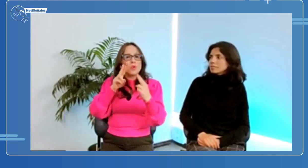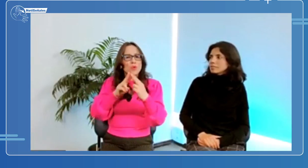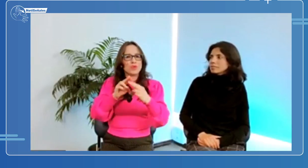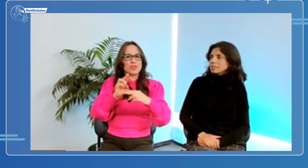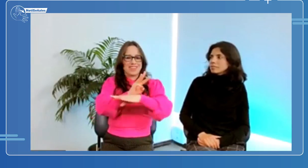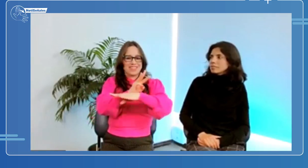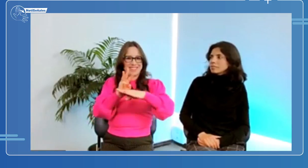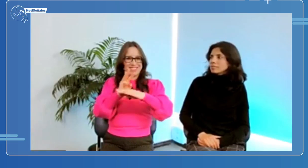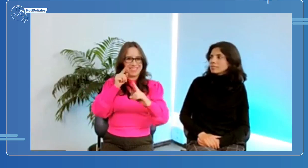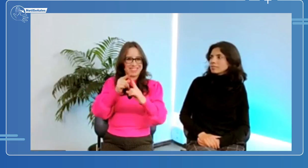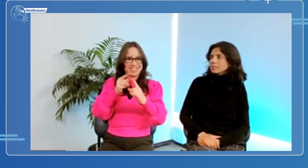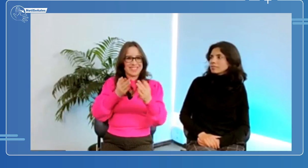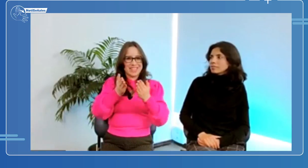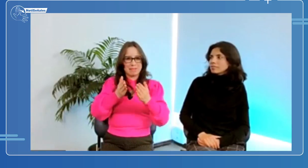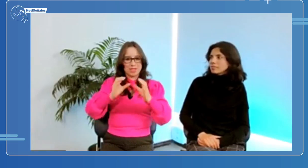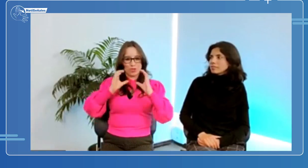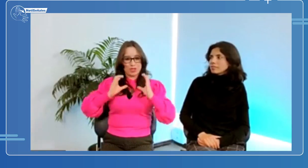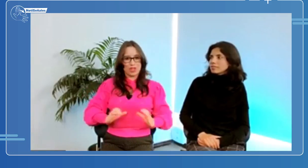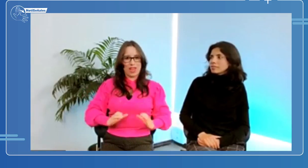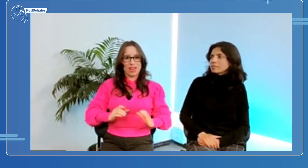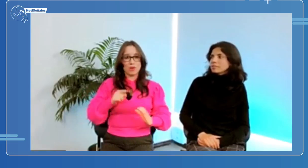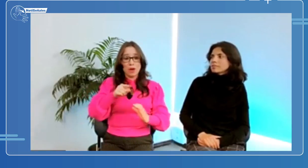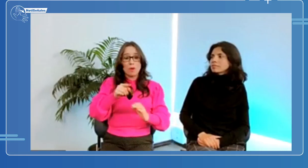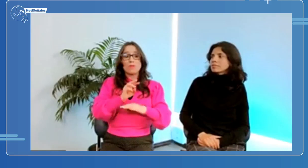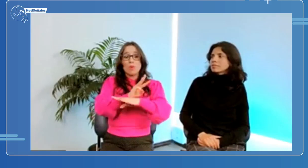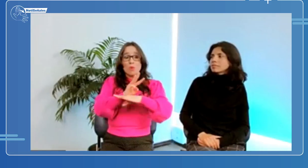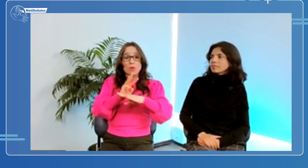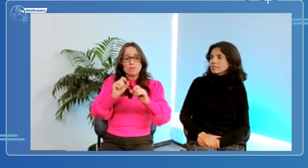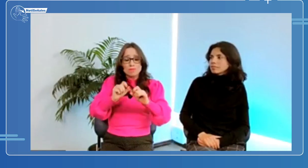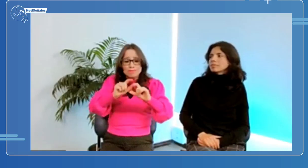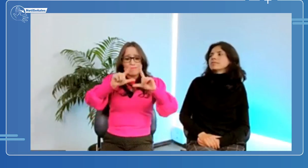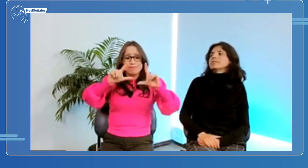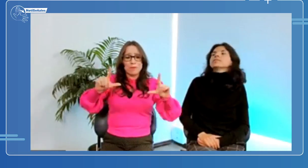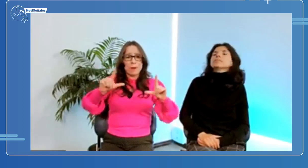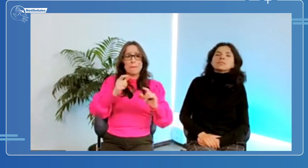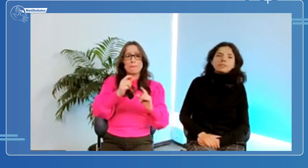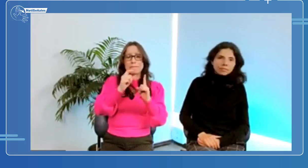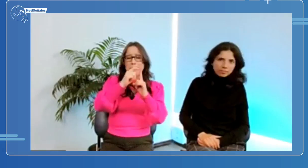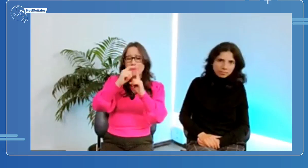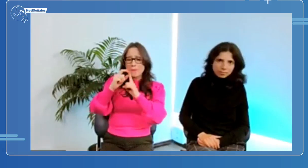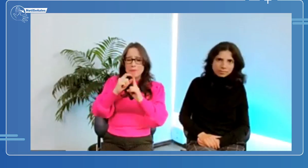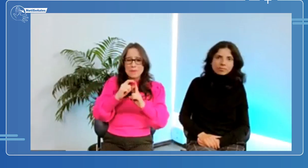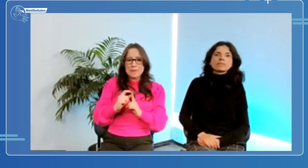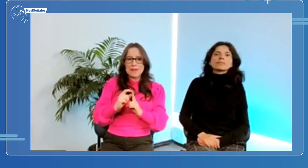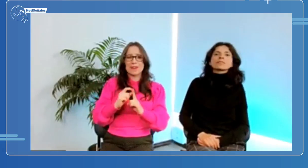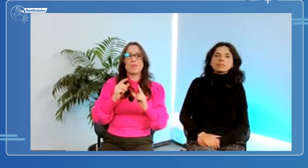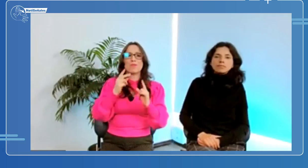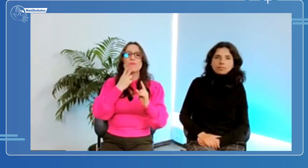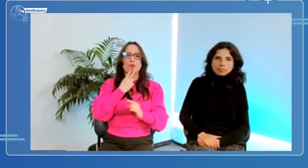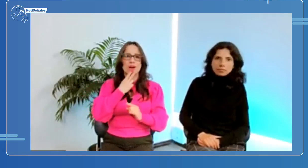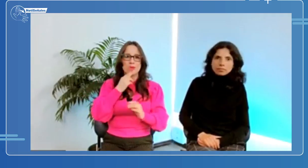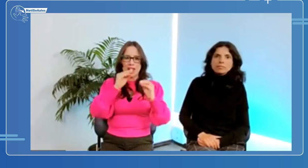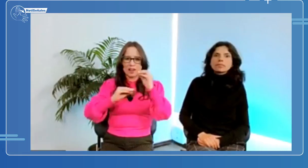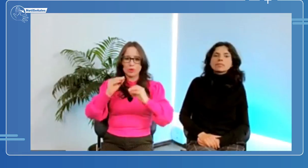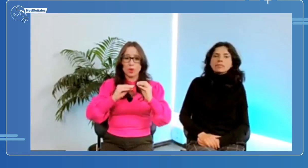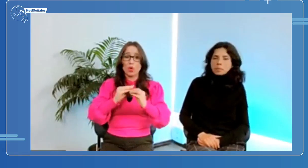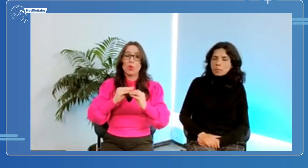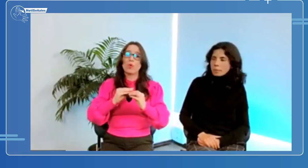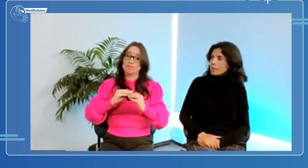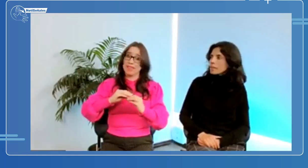todos, invitarlos a que conozcan el portal web de atención al ciudadano para que también puedan revisar